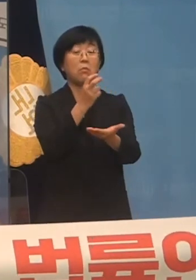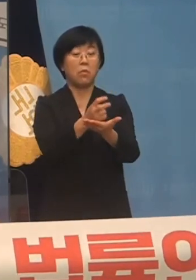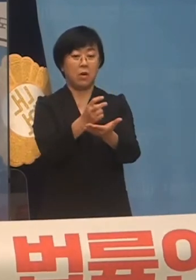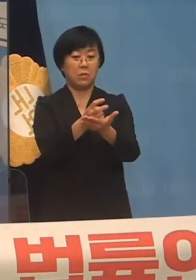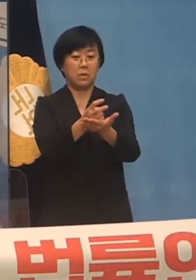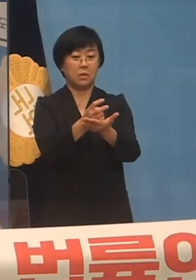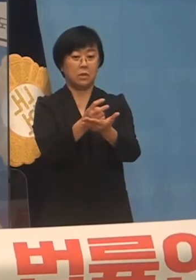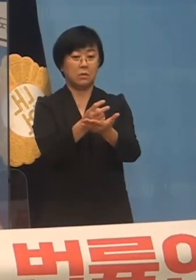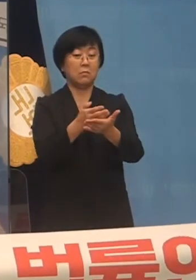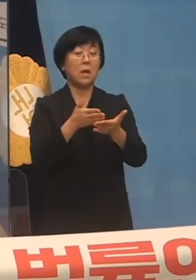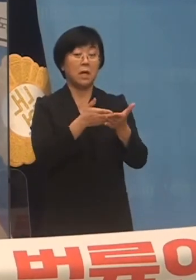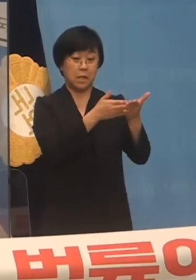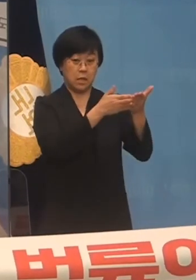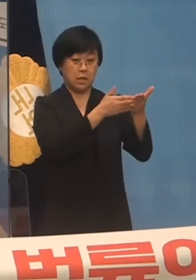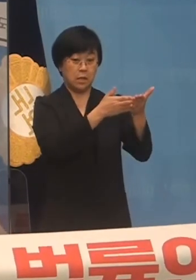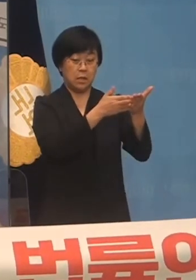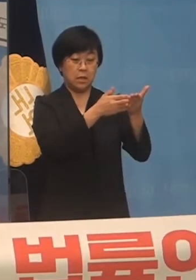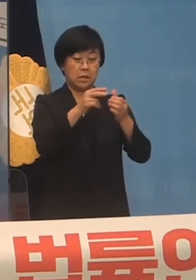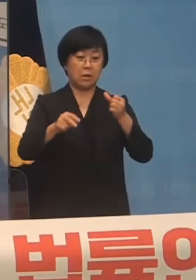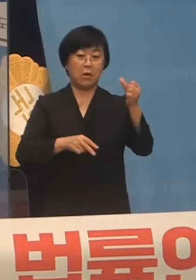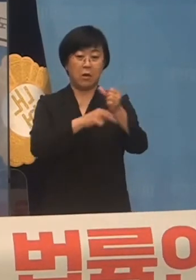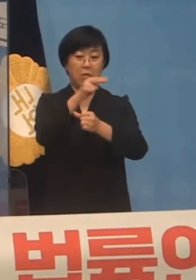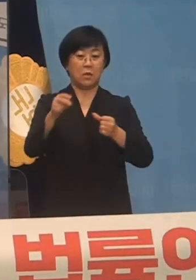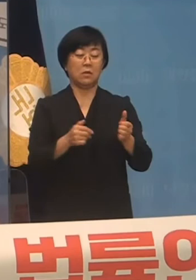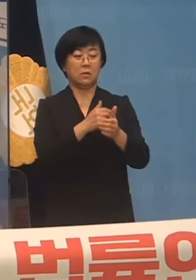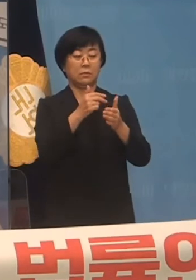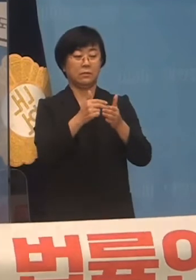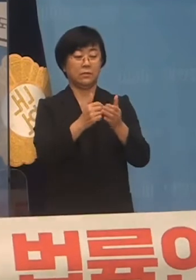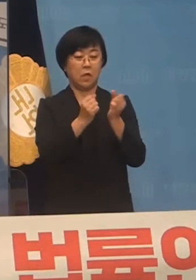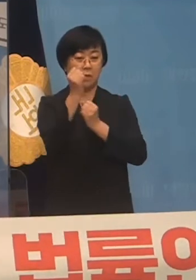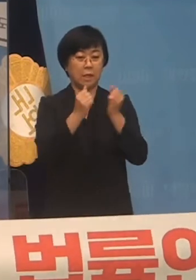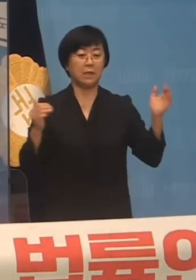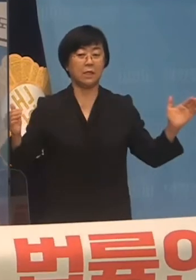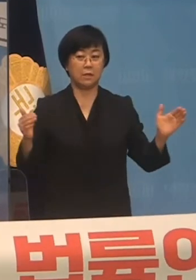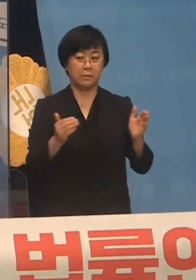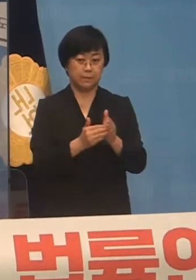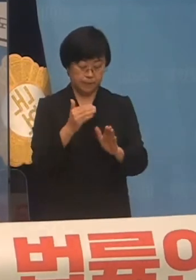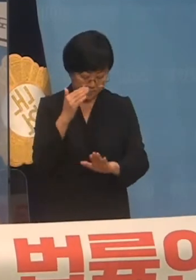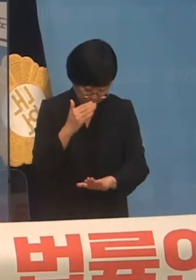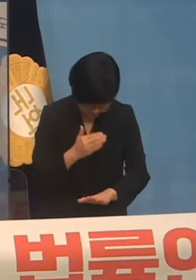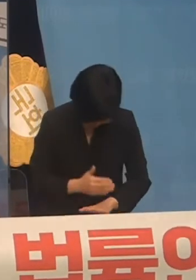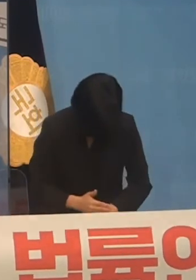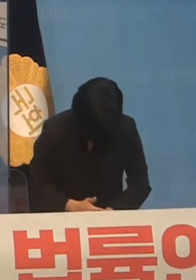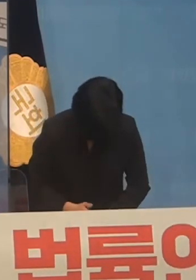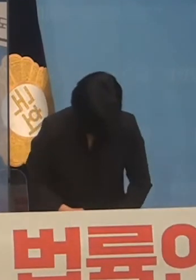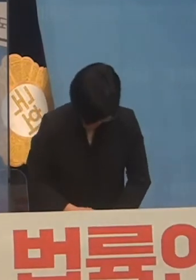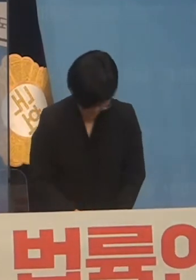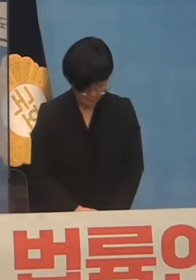권리법을 합의하는 기자회견을 이것으로 모두 마치도록 하겠습니다. 감사합니다.